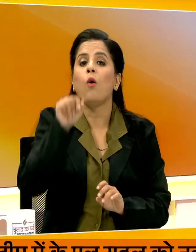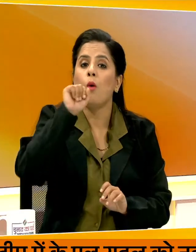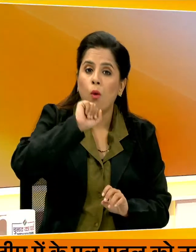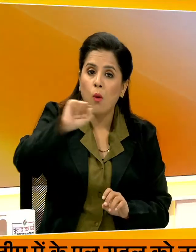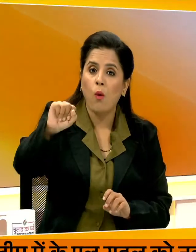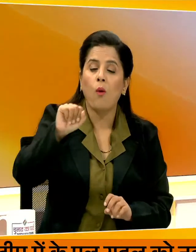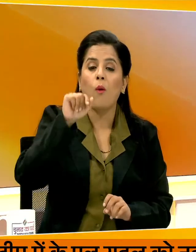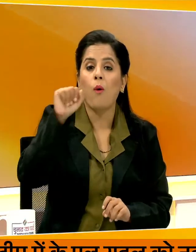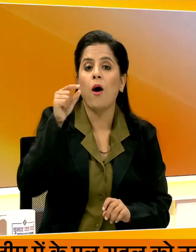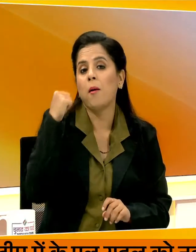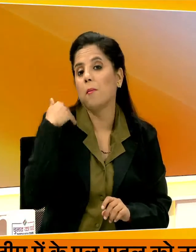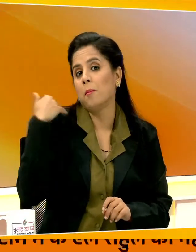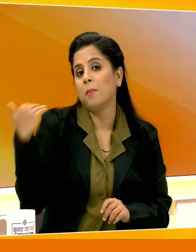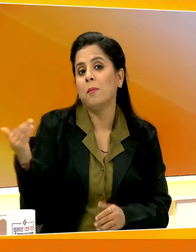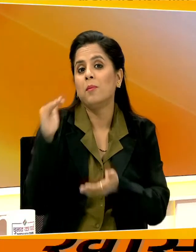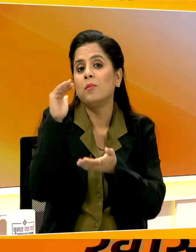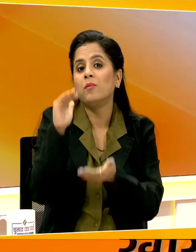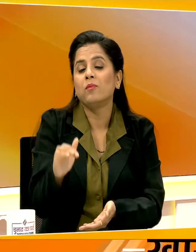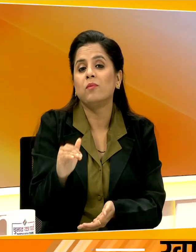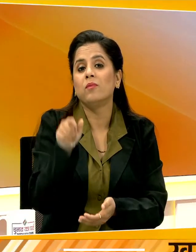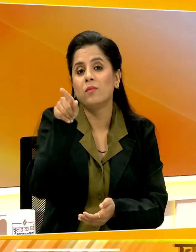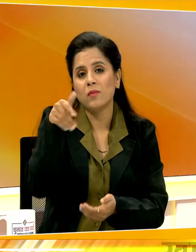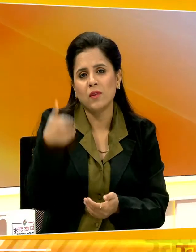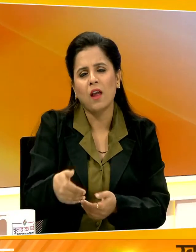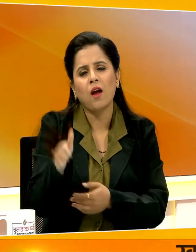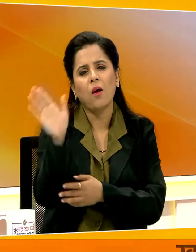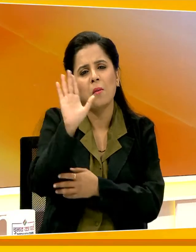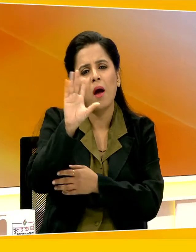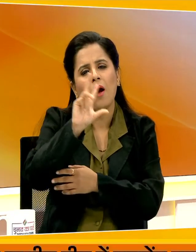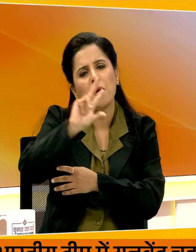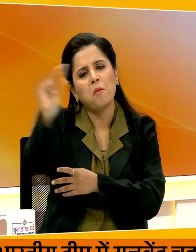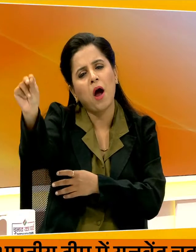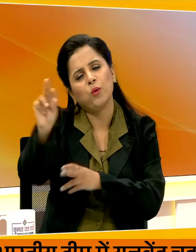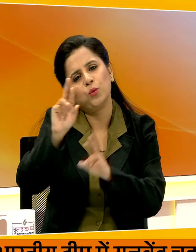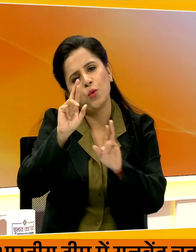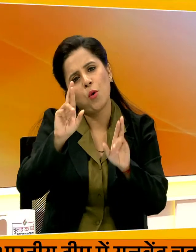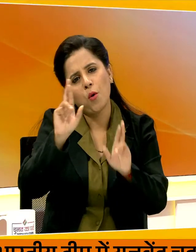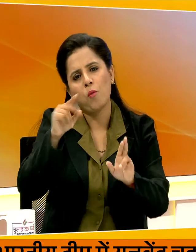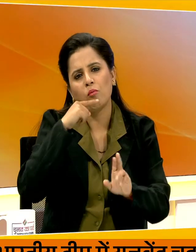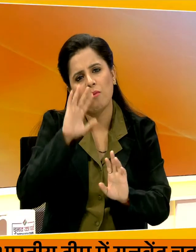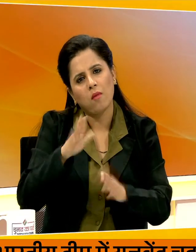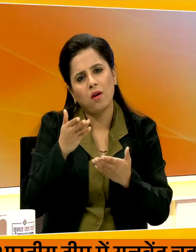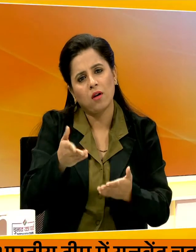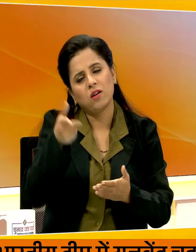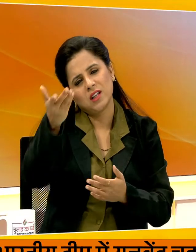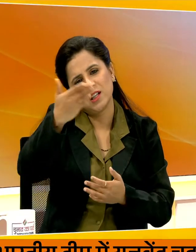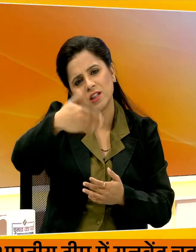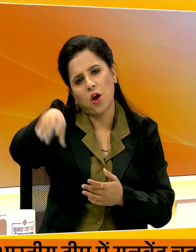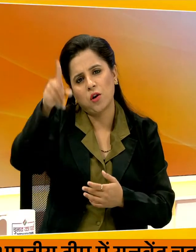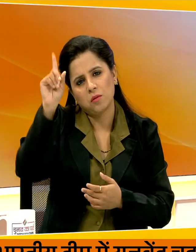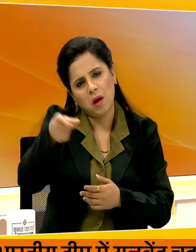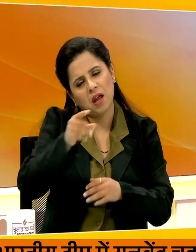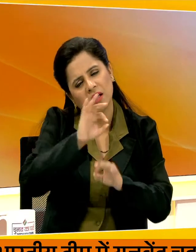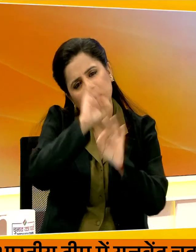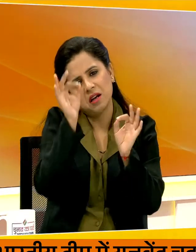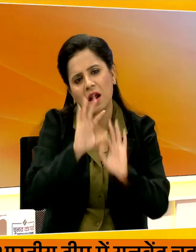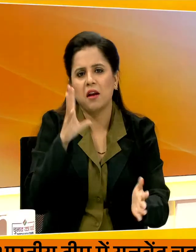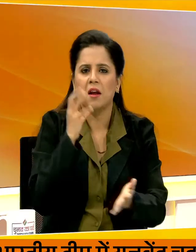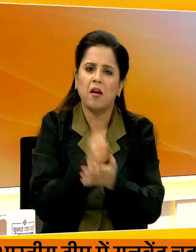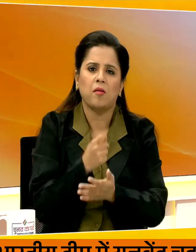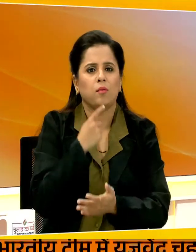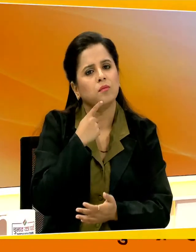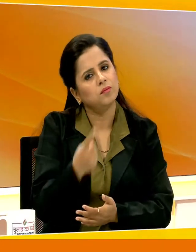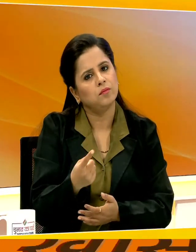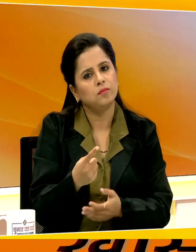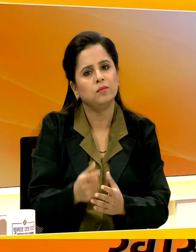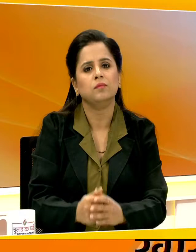और भतीजे का विदाई अब सुनिश्चित है। आपको जाना है, तय कर दिया।